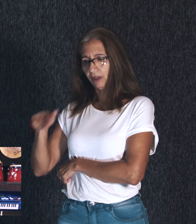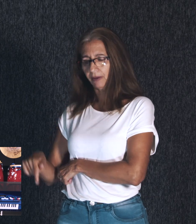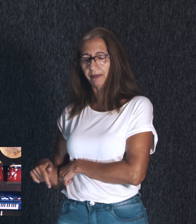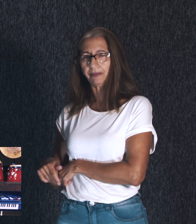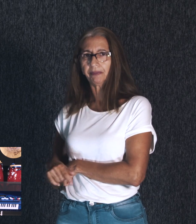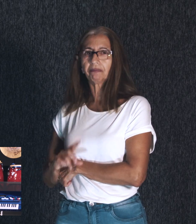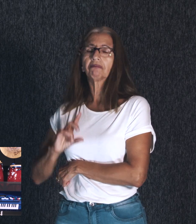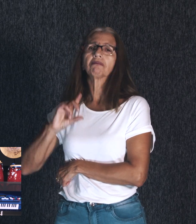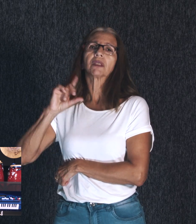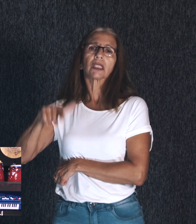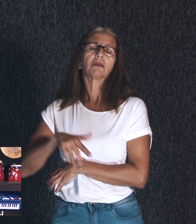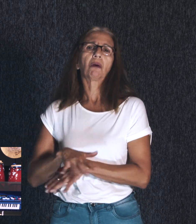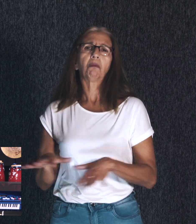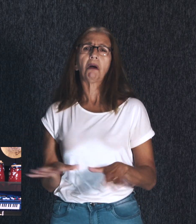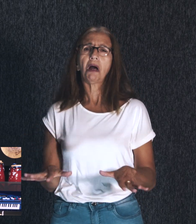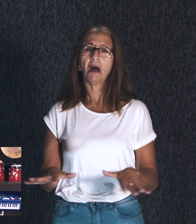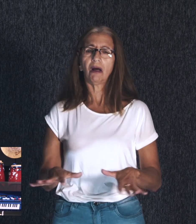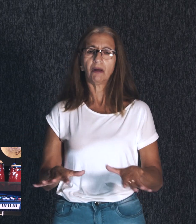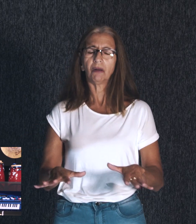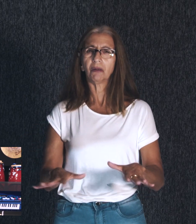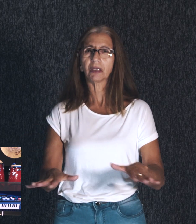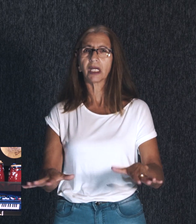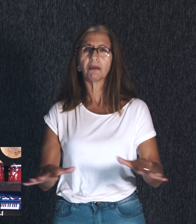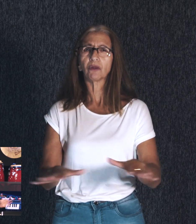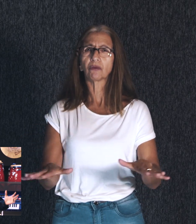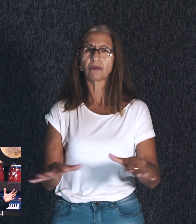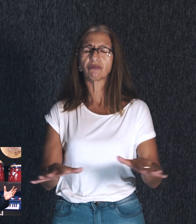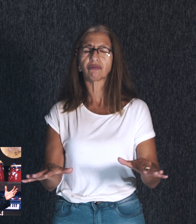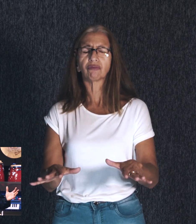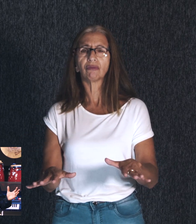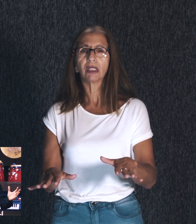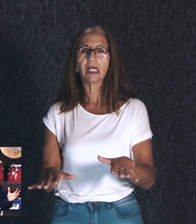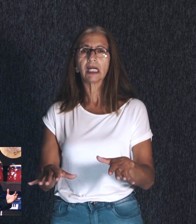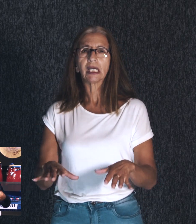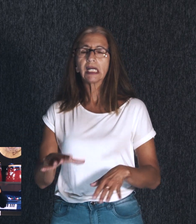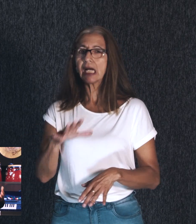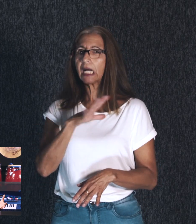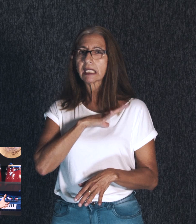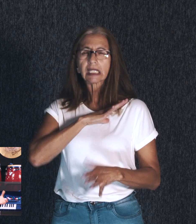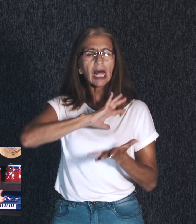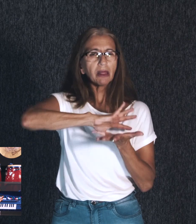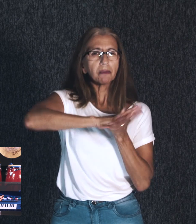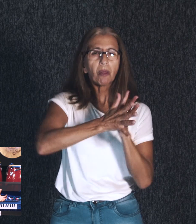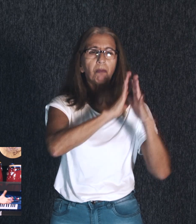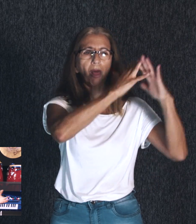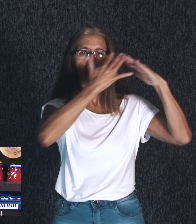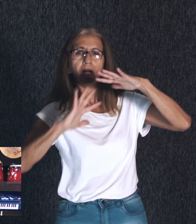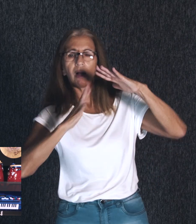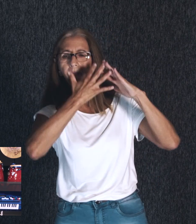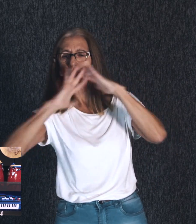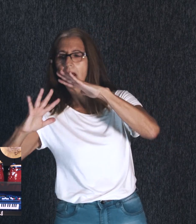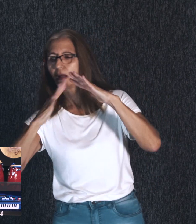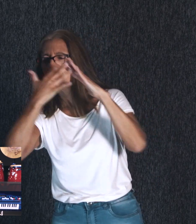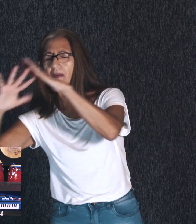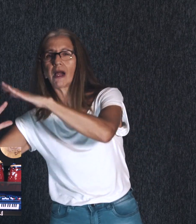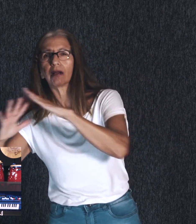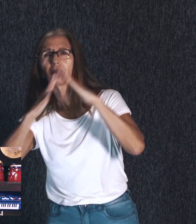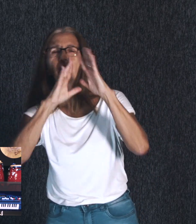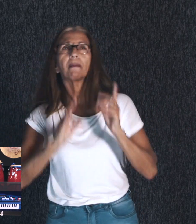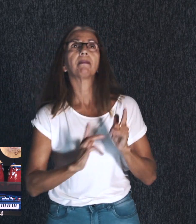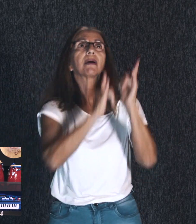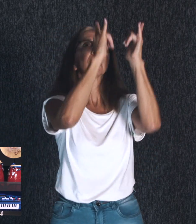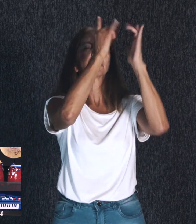terremoto que destruiu toda a cidade. E este pai, ele ficou desesperado e ele